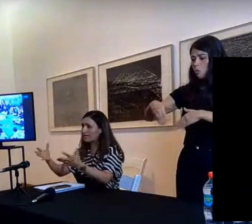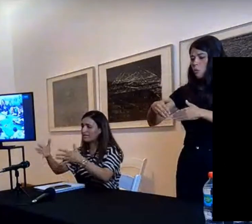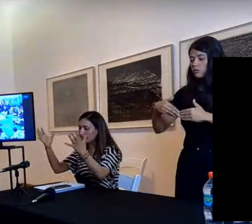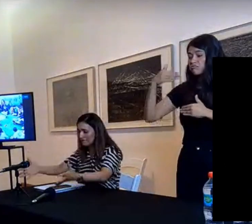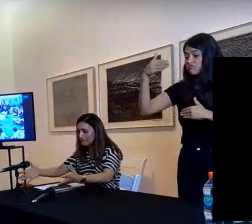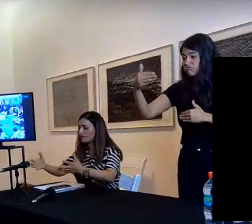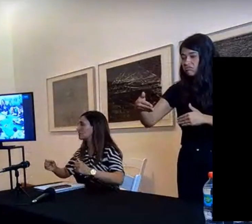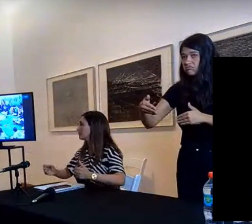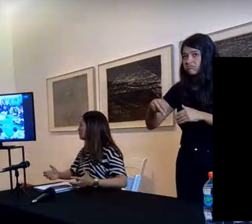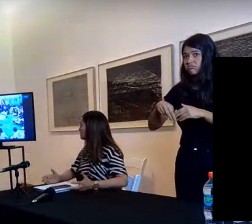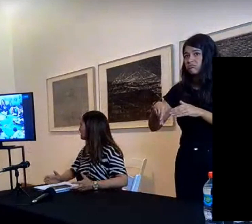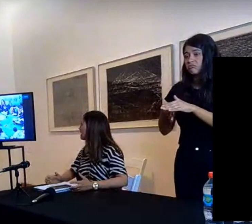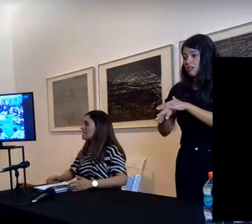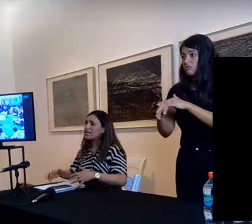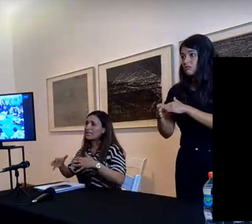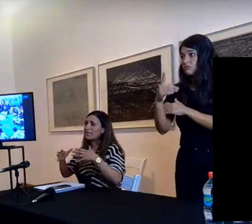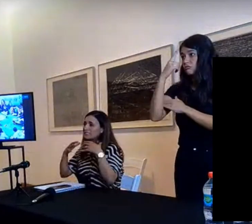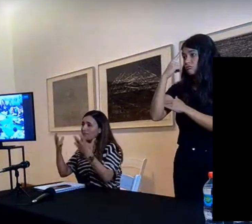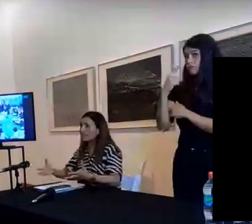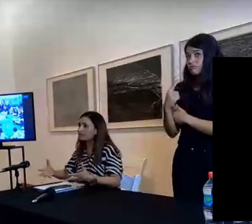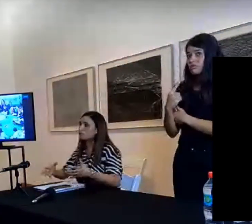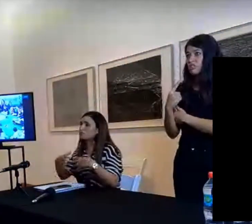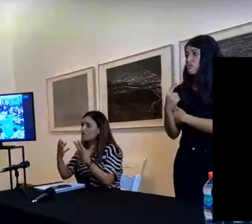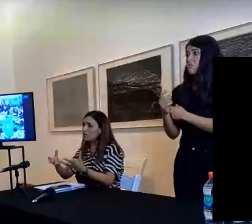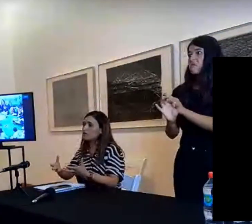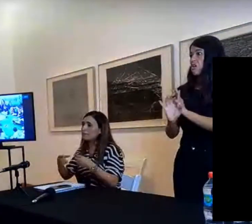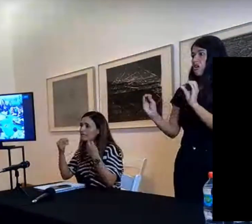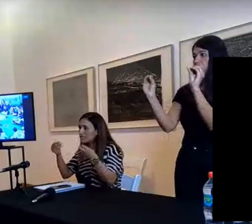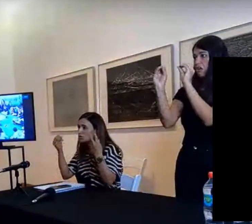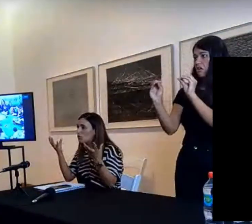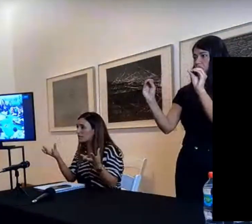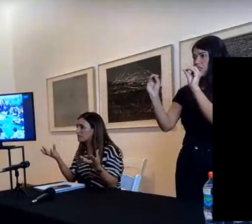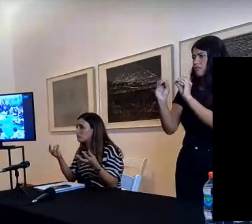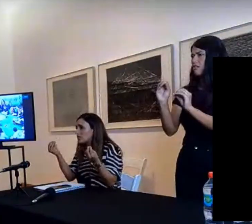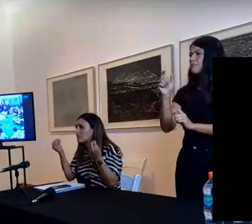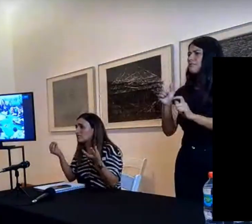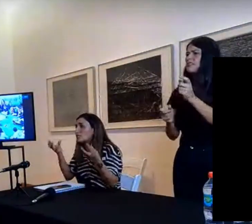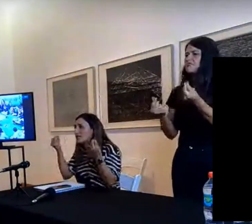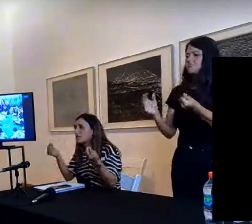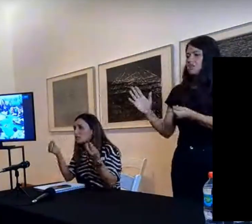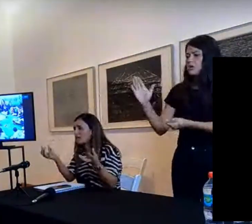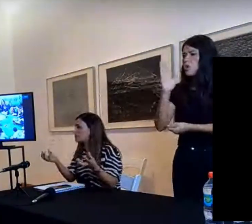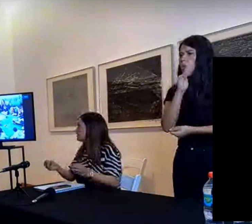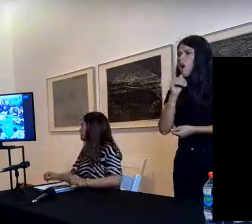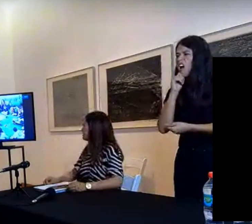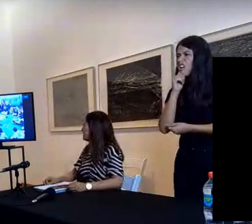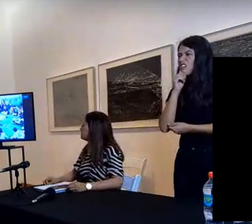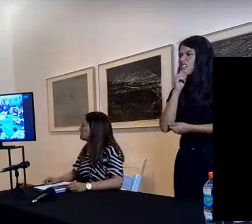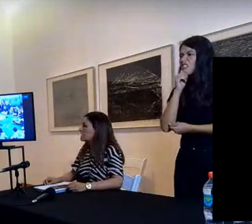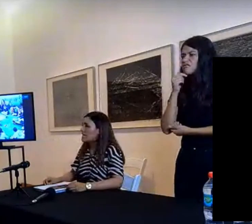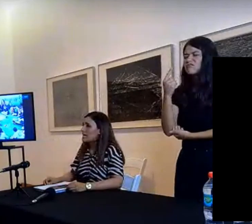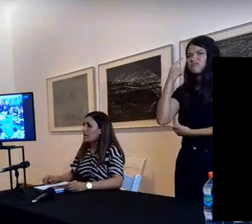palacio que está ahí en el barrio República, que se habla de este museo y parece que no existiera una